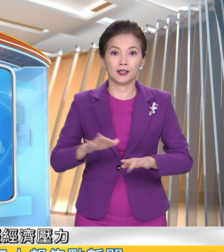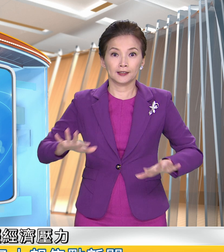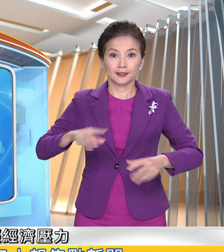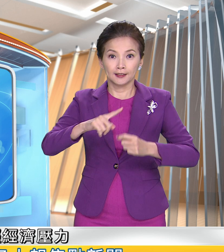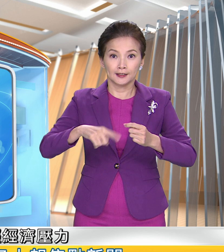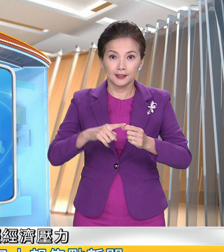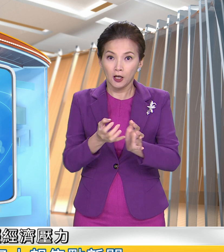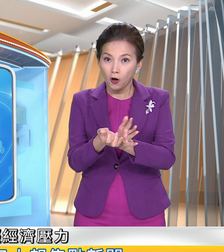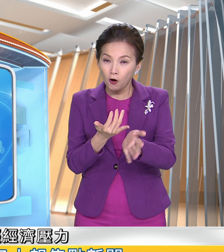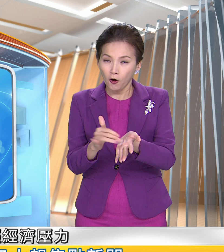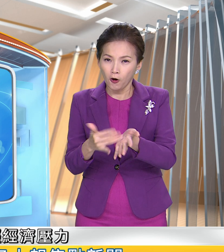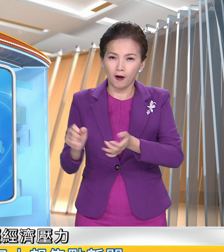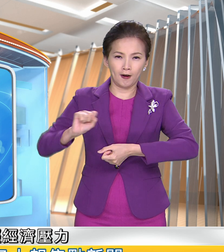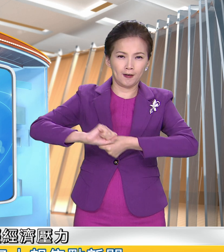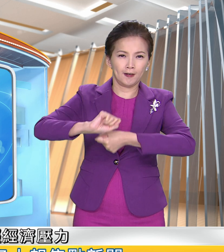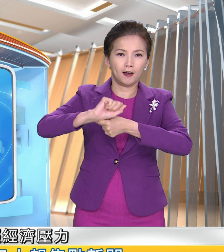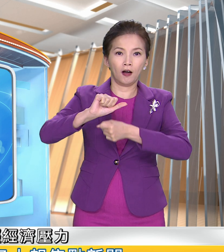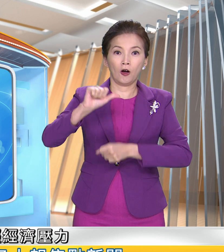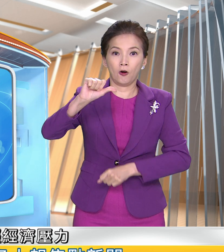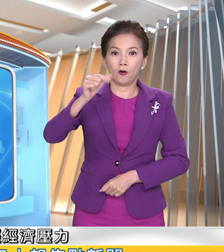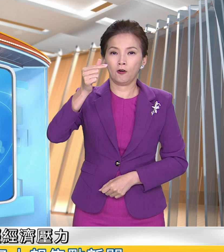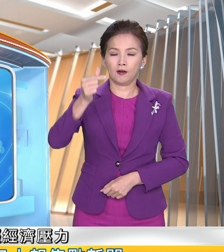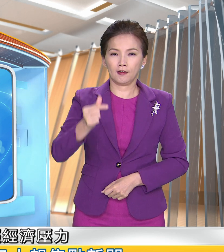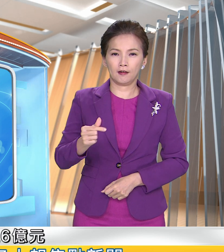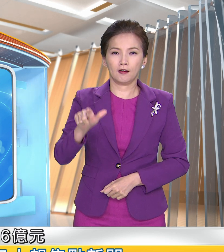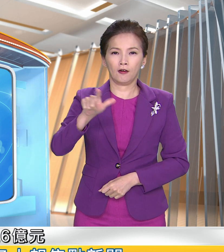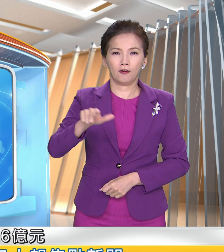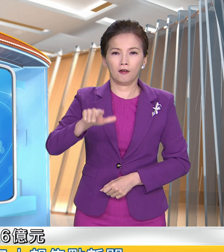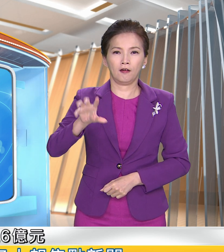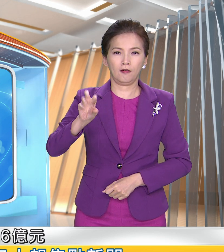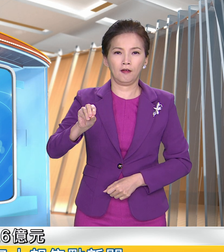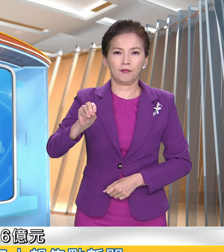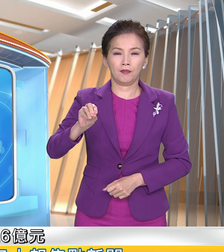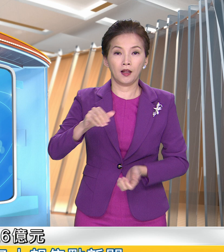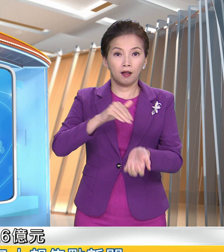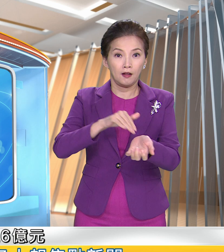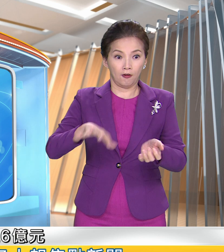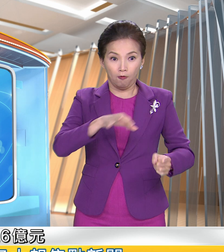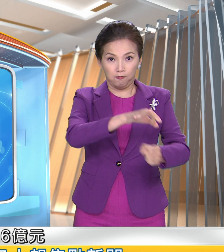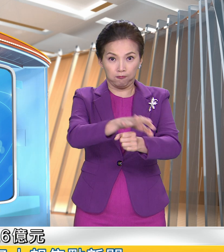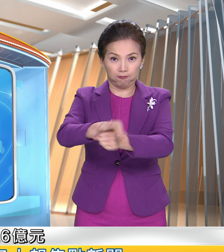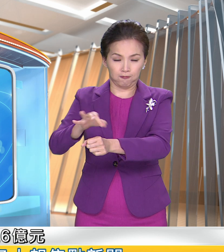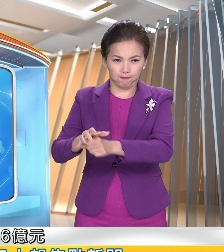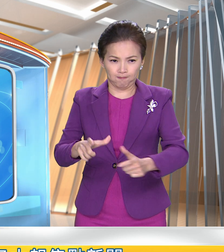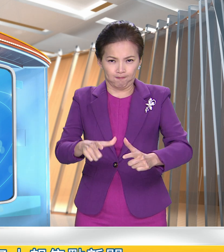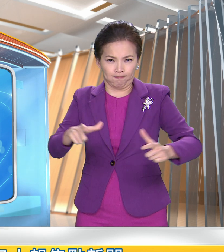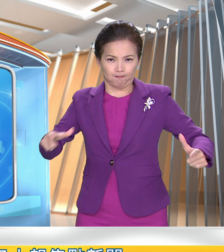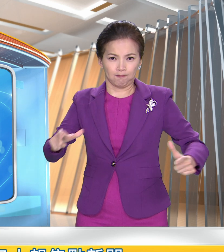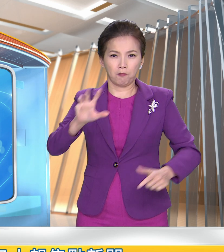轻经济压力。今年的预算增加到5.6亿元，扩及84家的医